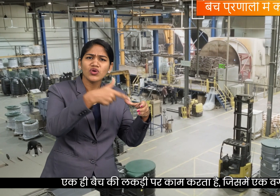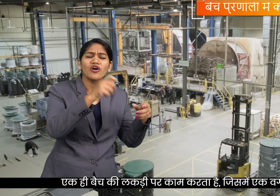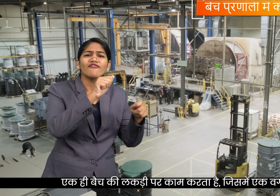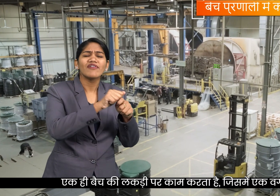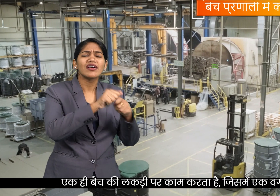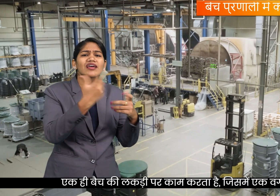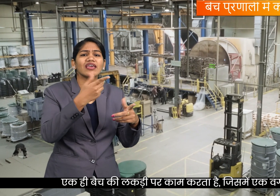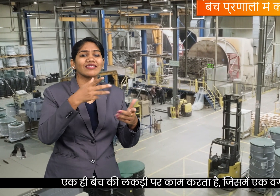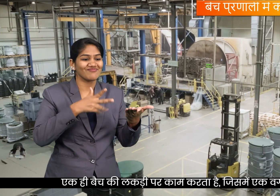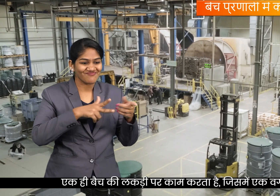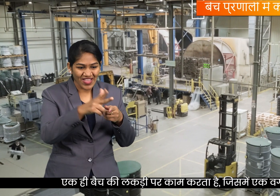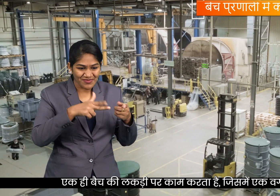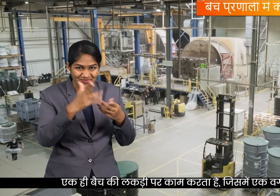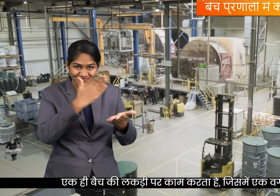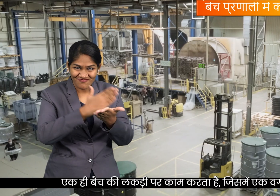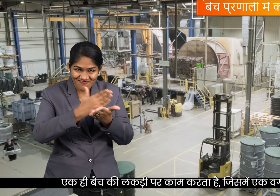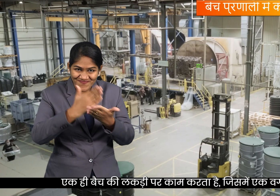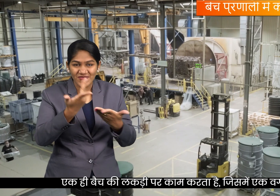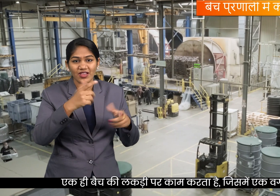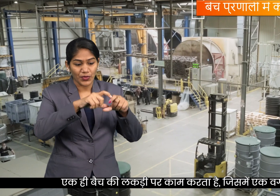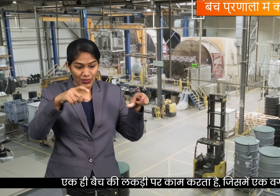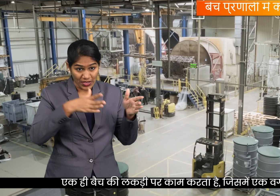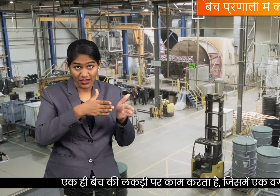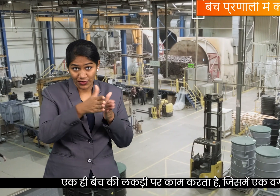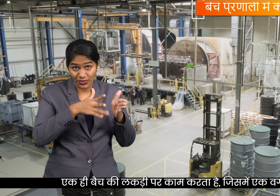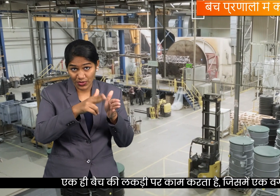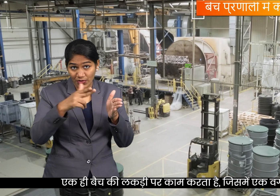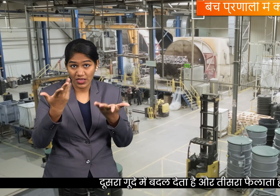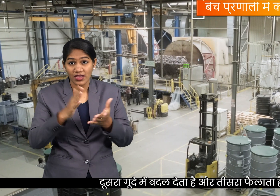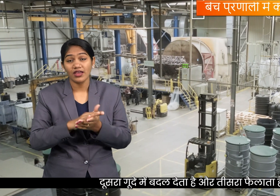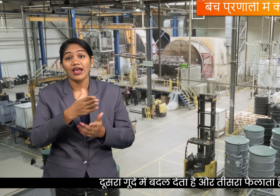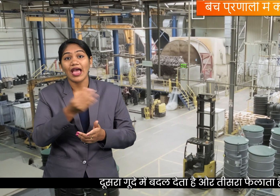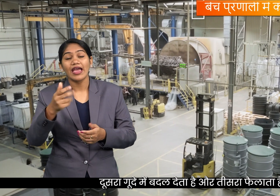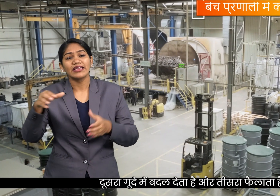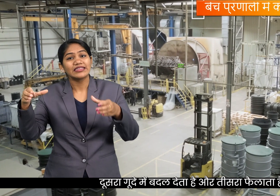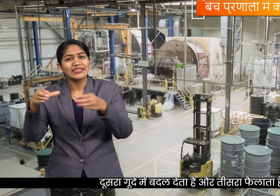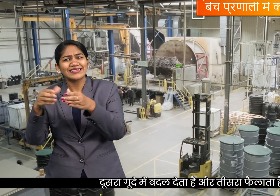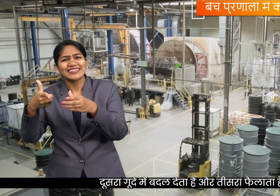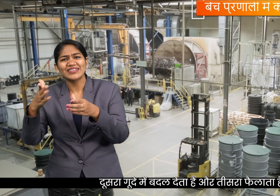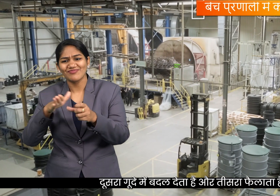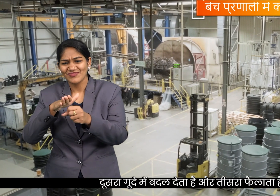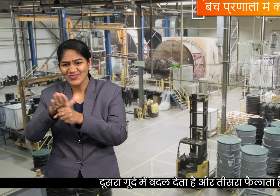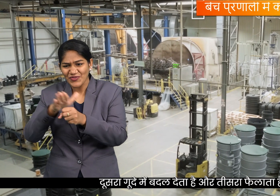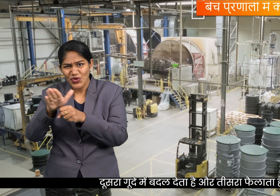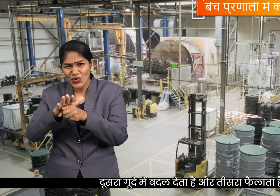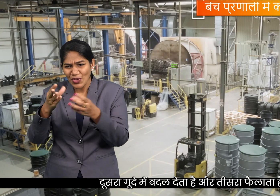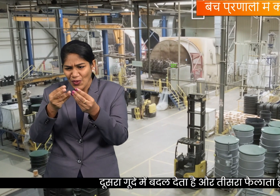जिसमें एक वर्ग काटता है, दूसरा गूदे में बदल देता